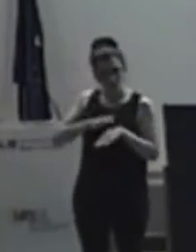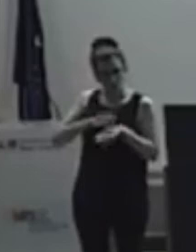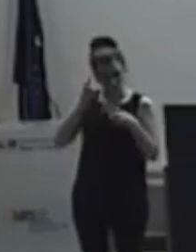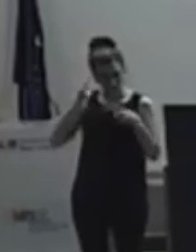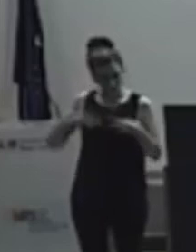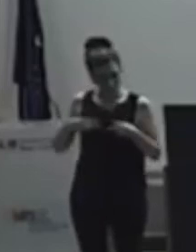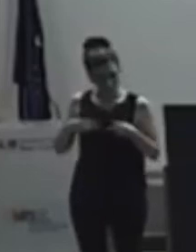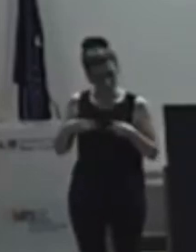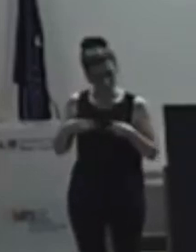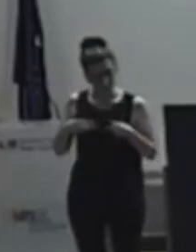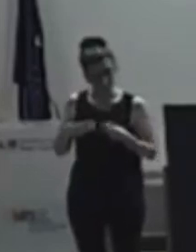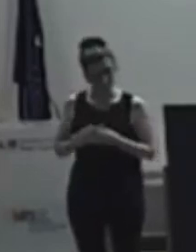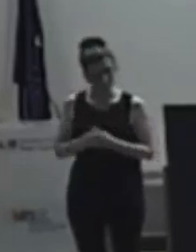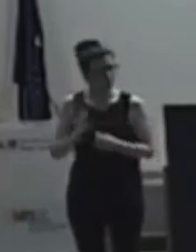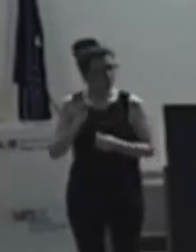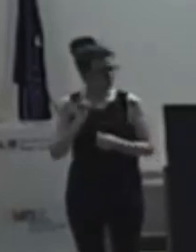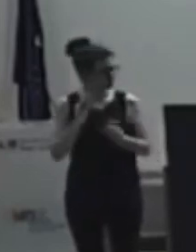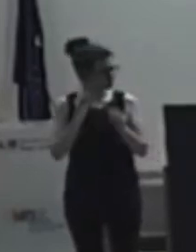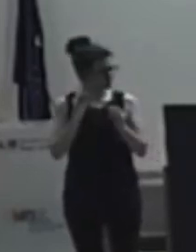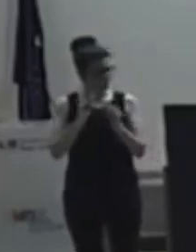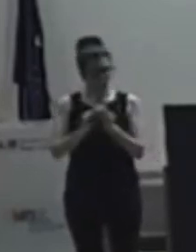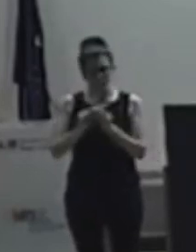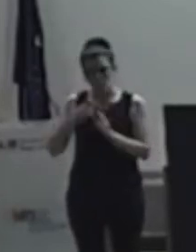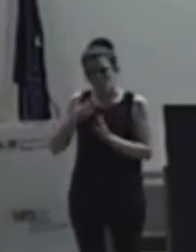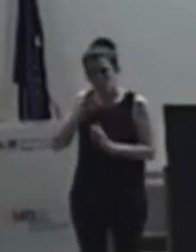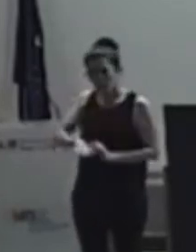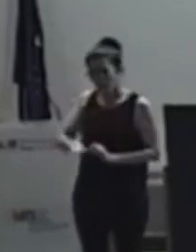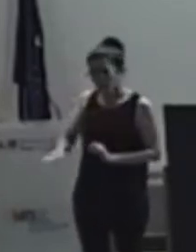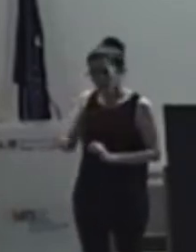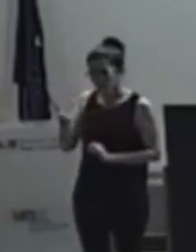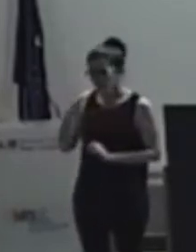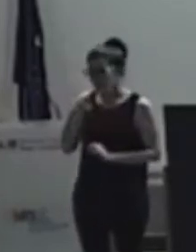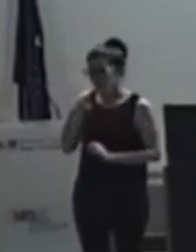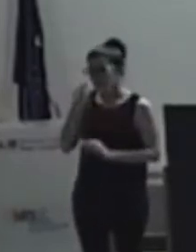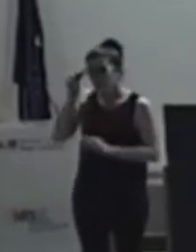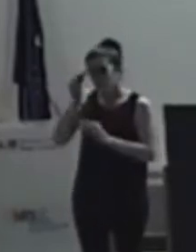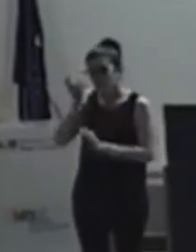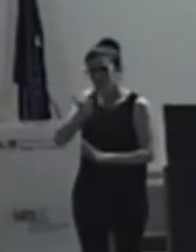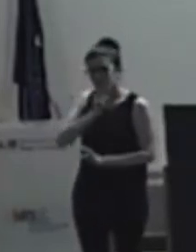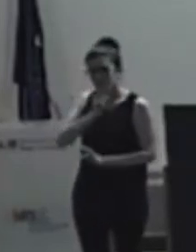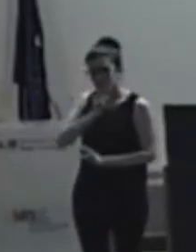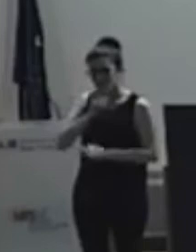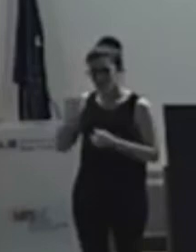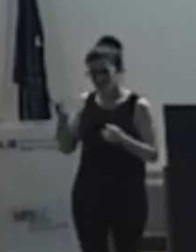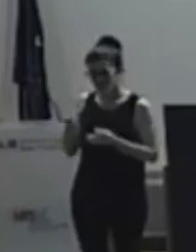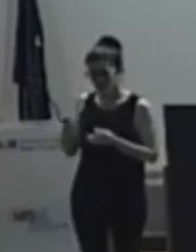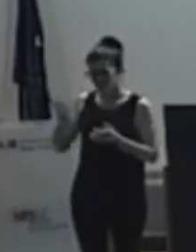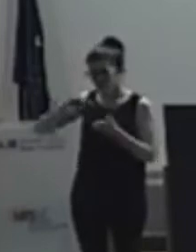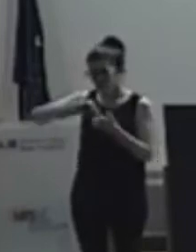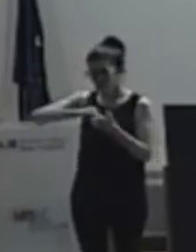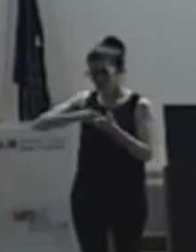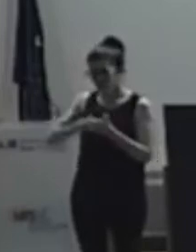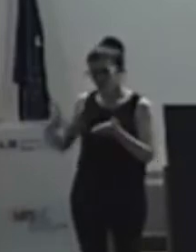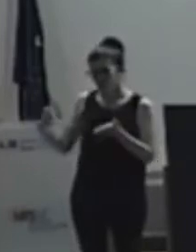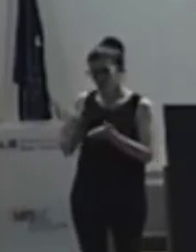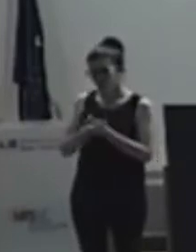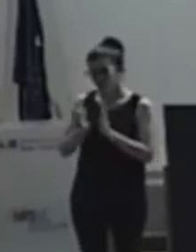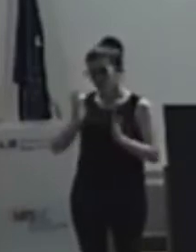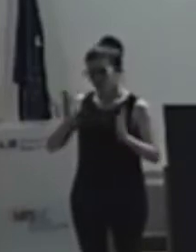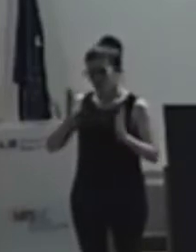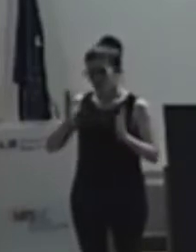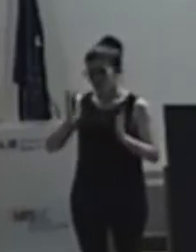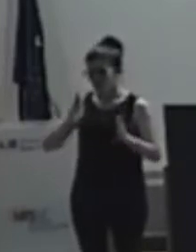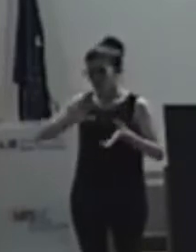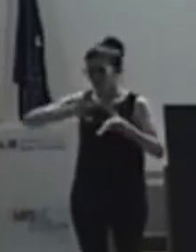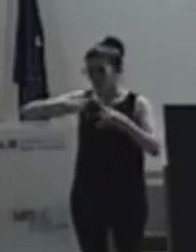mí quizá con los niños, con lo que comentabas, me parece lo difícil es que toda tecnología requiere ese periodo de adaptación que